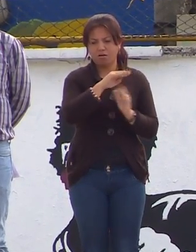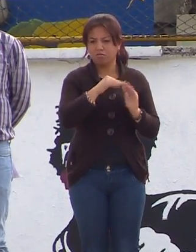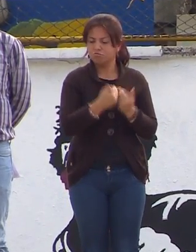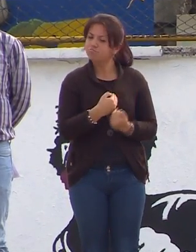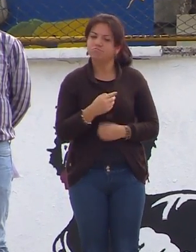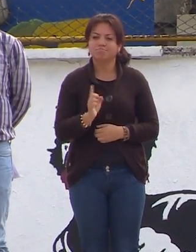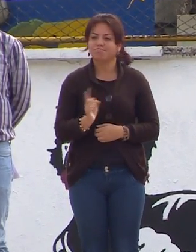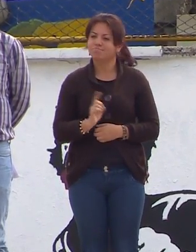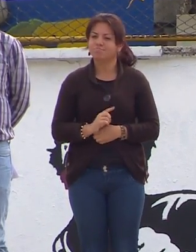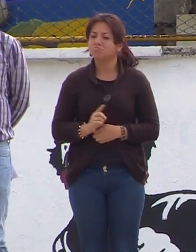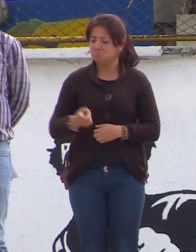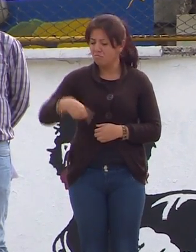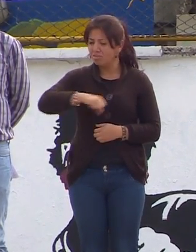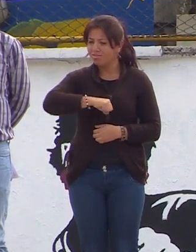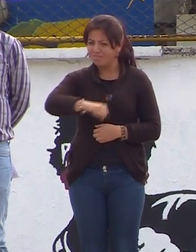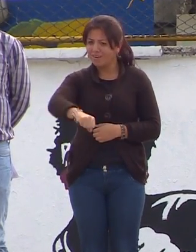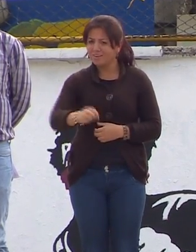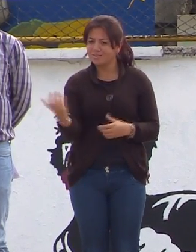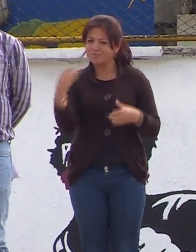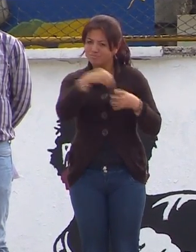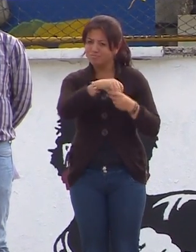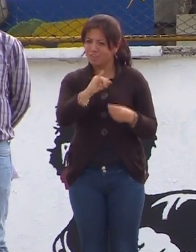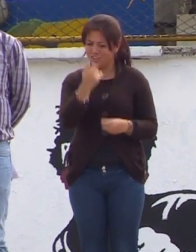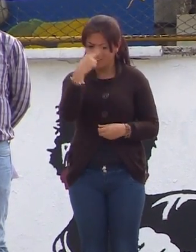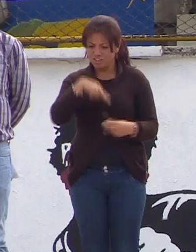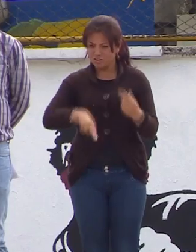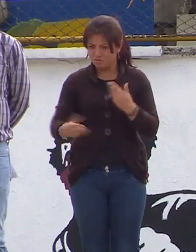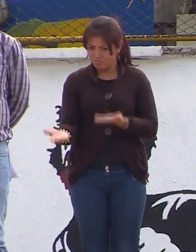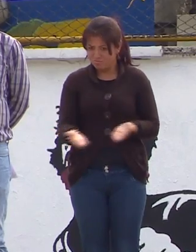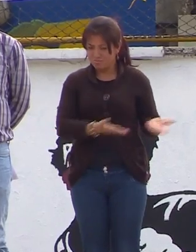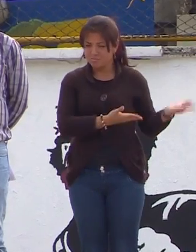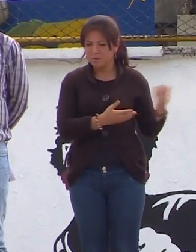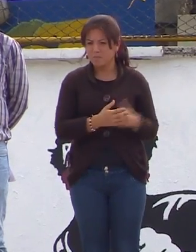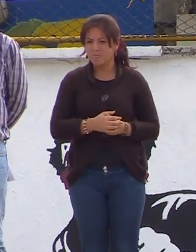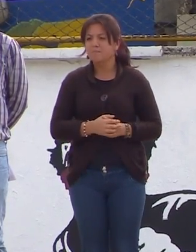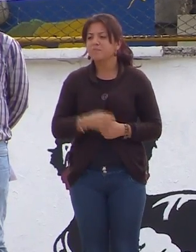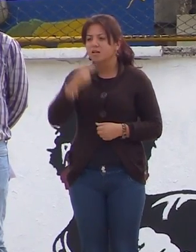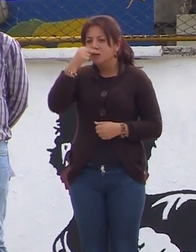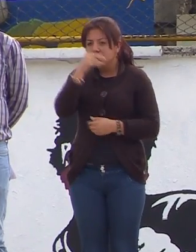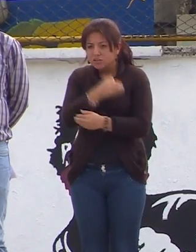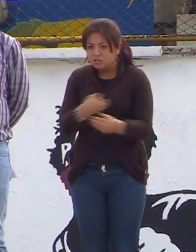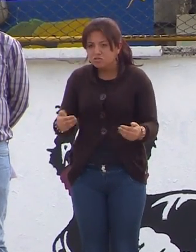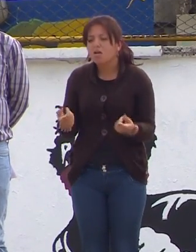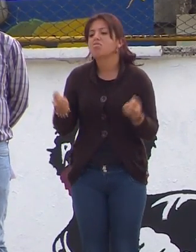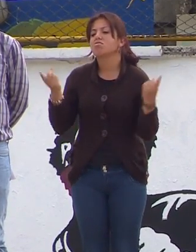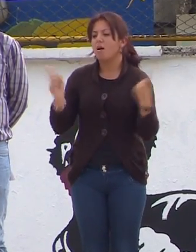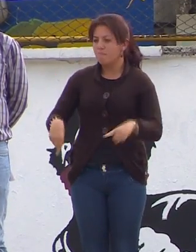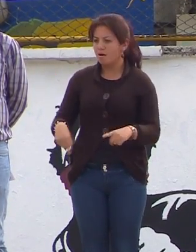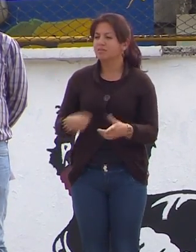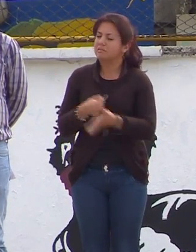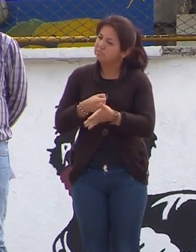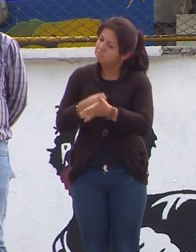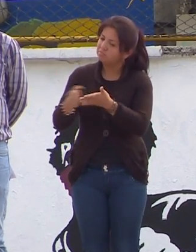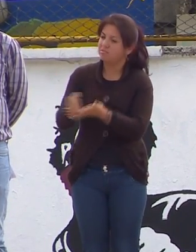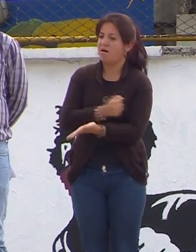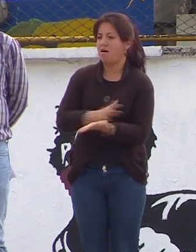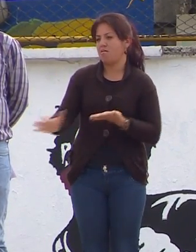Y con ellos, con nuestros niños, también marcharemos a la gratuidad.